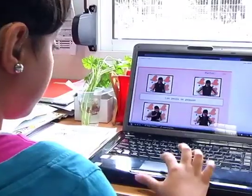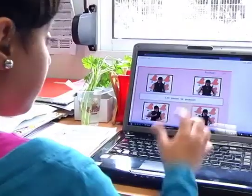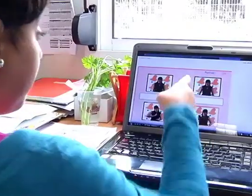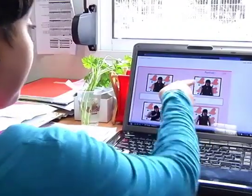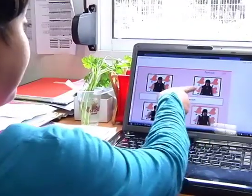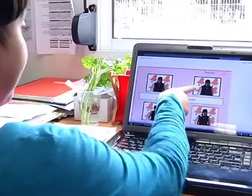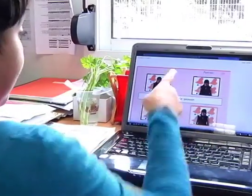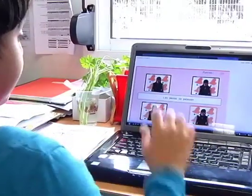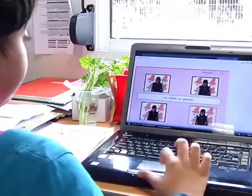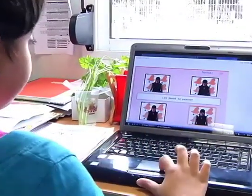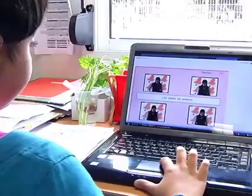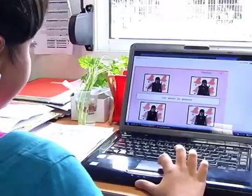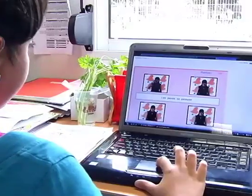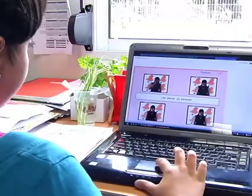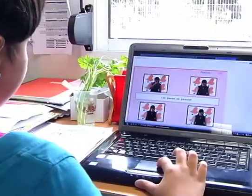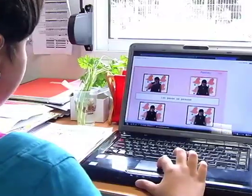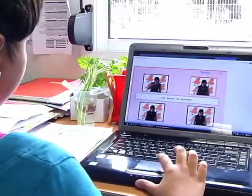herramientas educativas como esta.